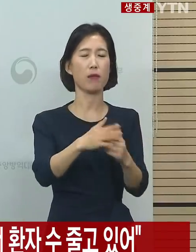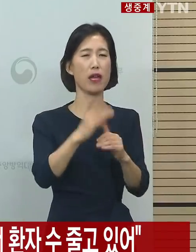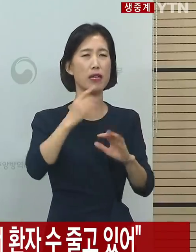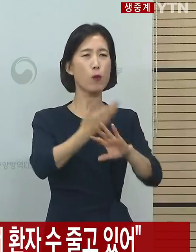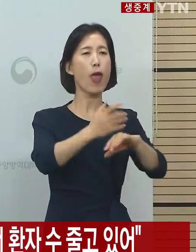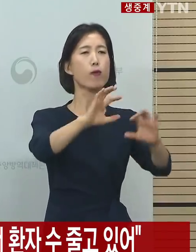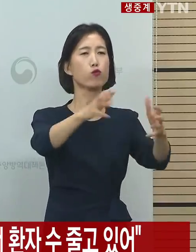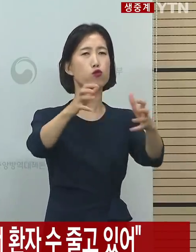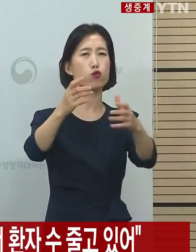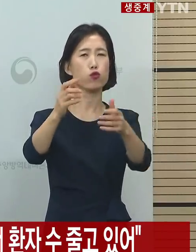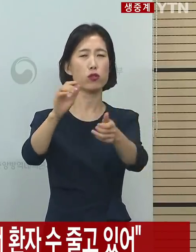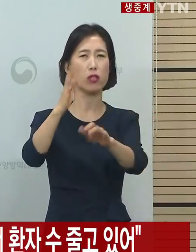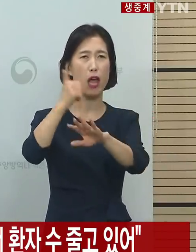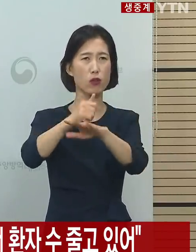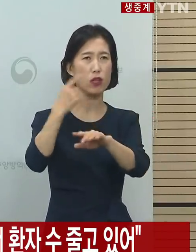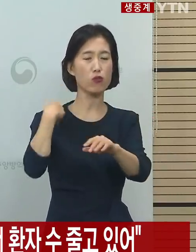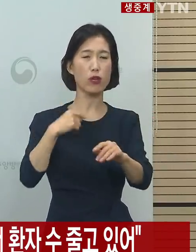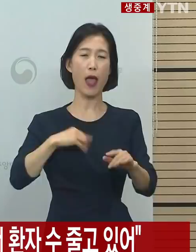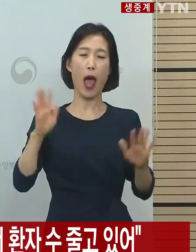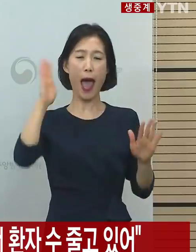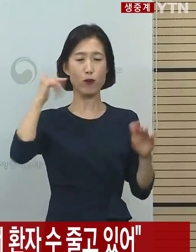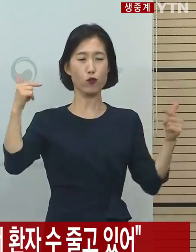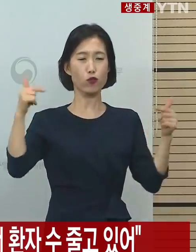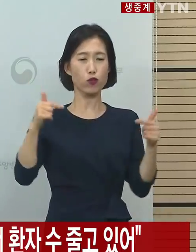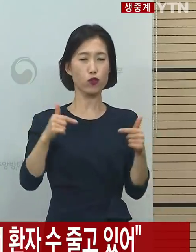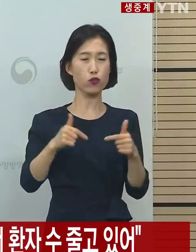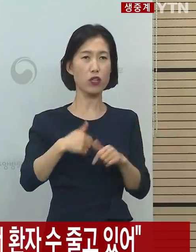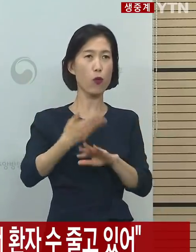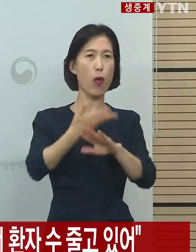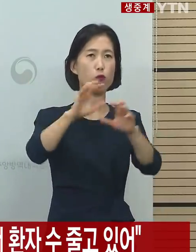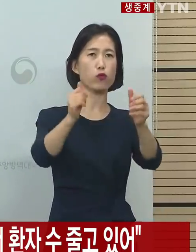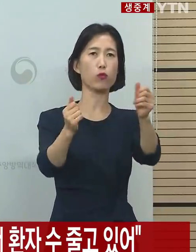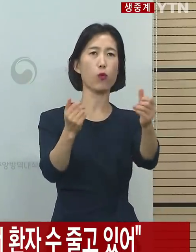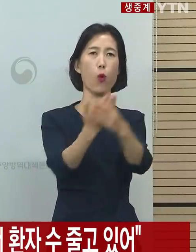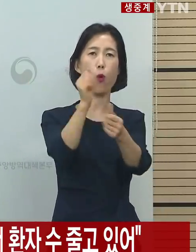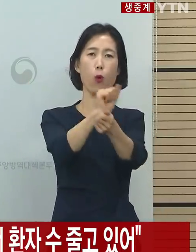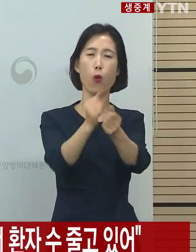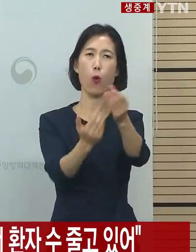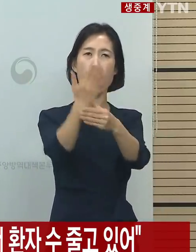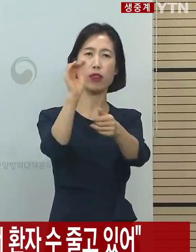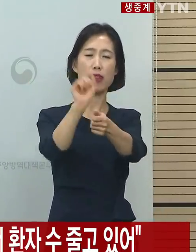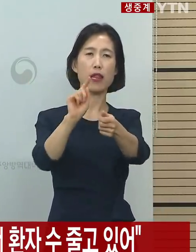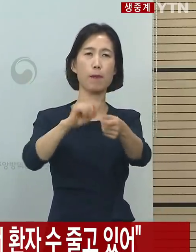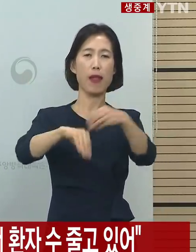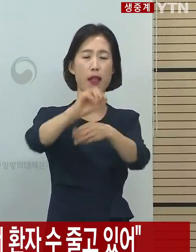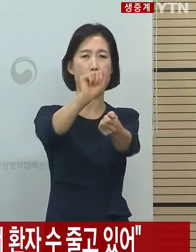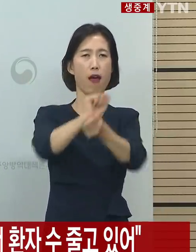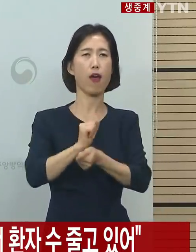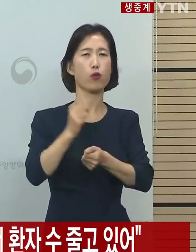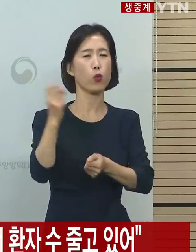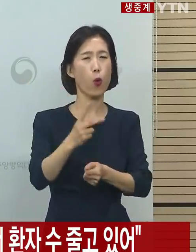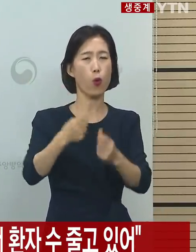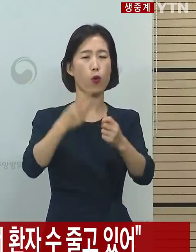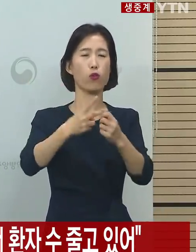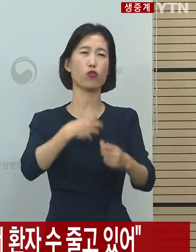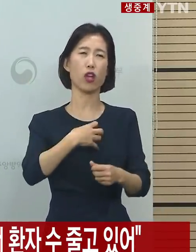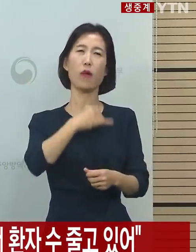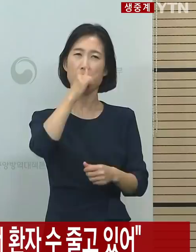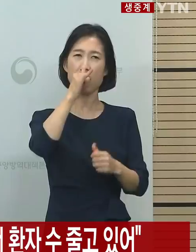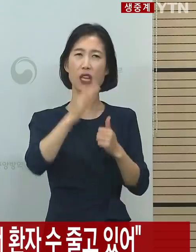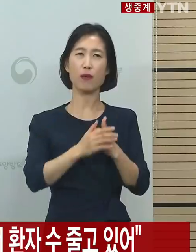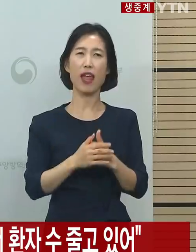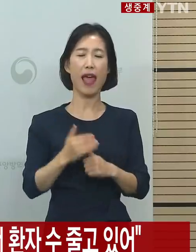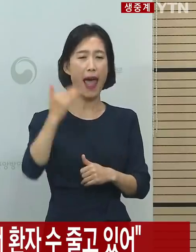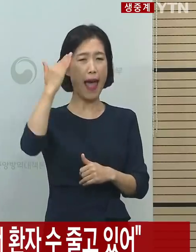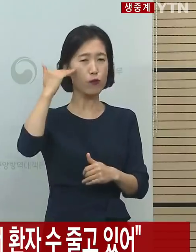발생 동향이 또 우리나라에는 다시 또 유입의 우려성을 높이기 때문에 국내적인 그런 차단과 해외에 대한